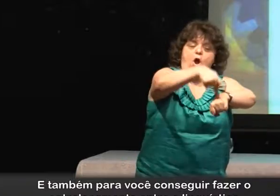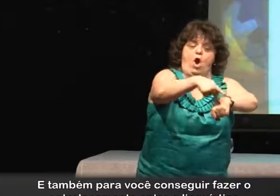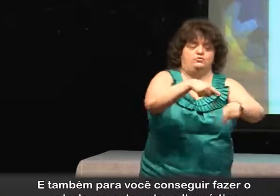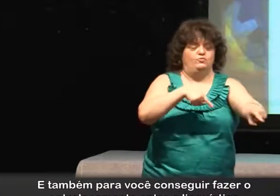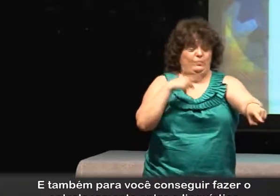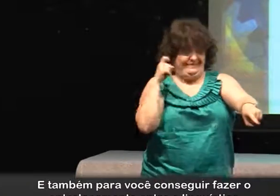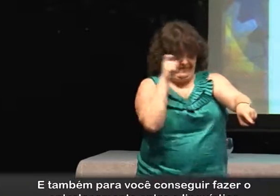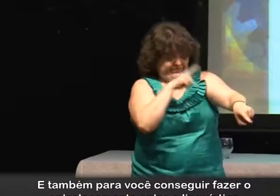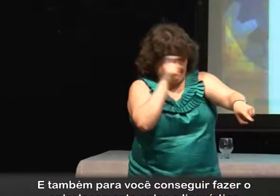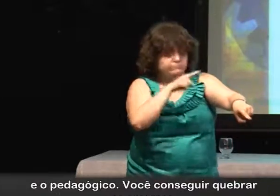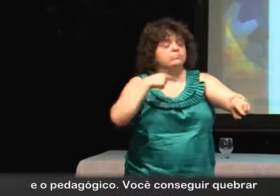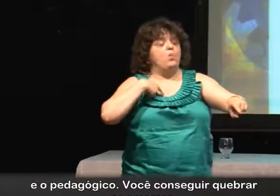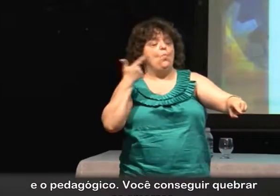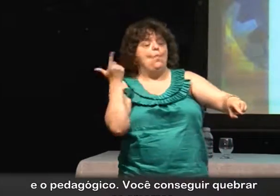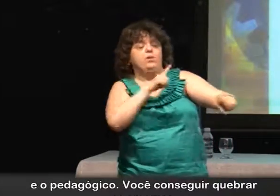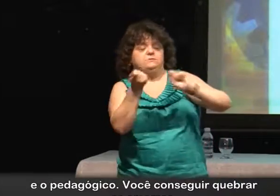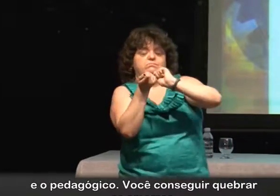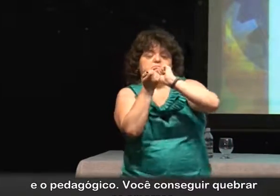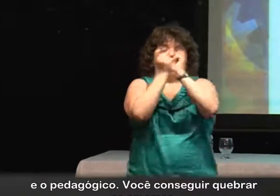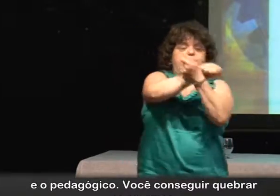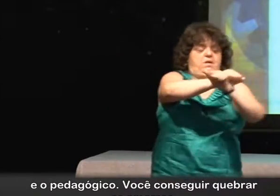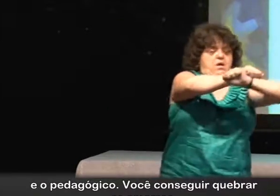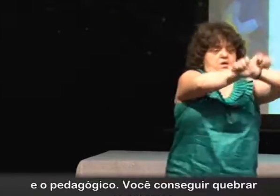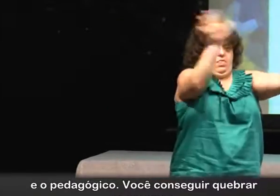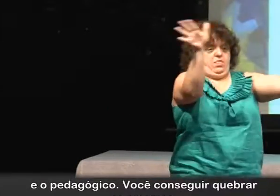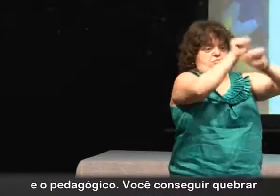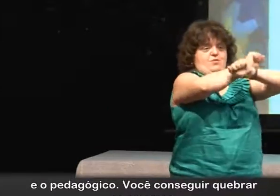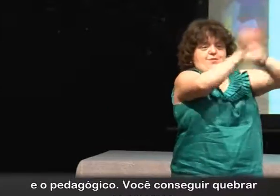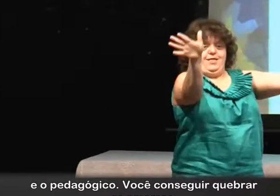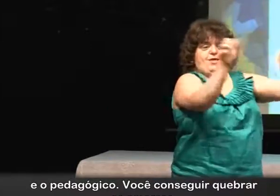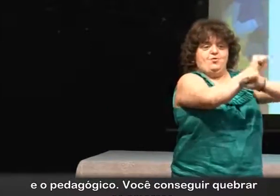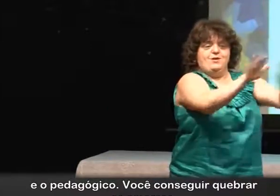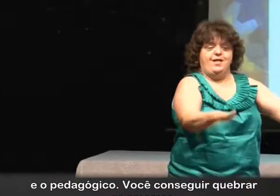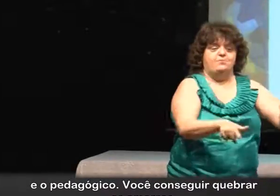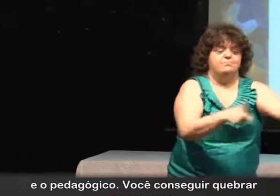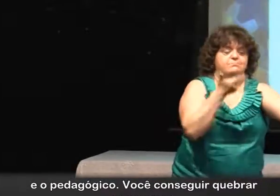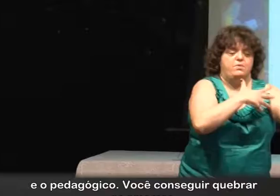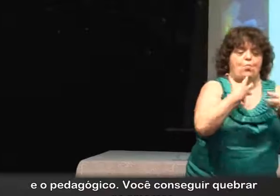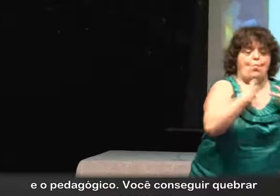entre o linguístico e o pedagógico. Você conseguir quebrar as amarras,